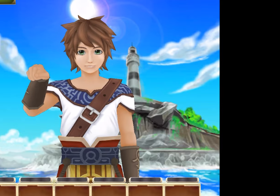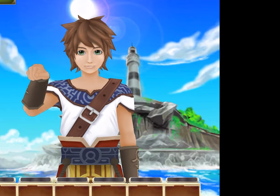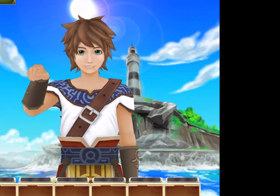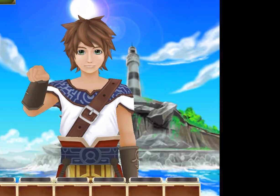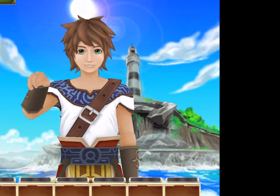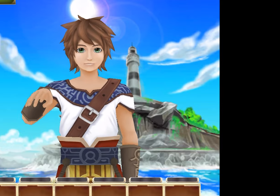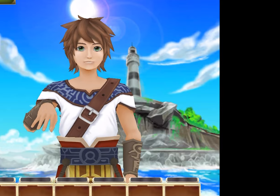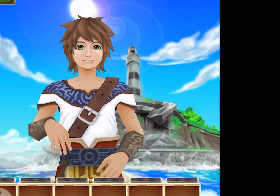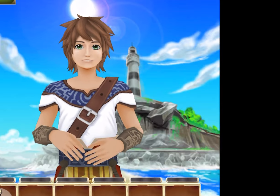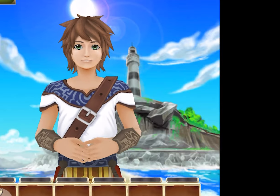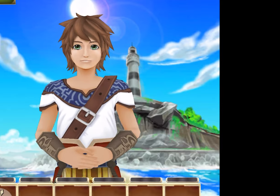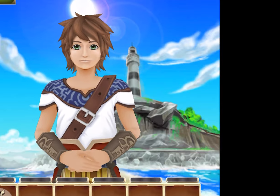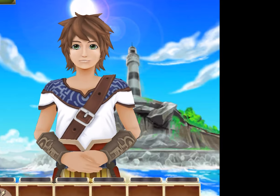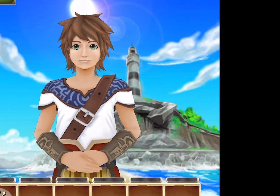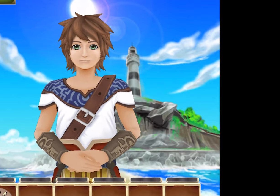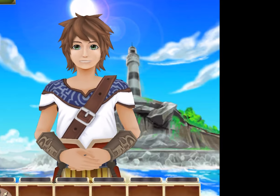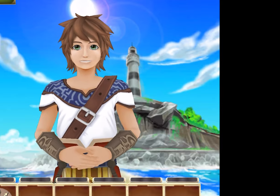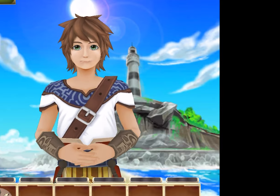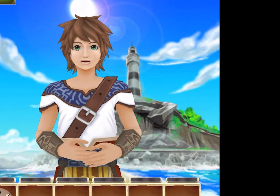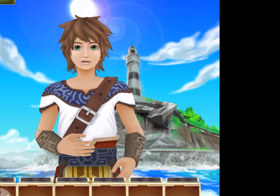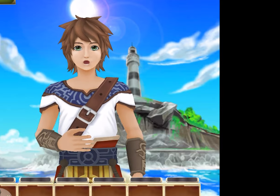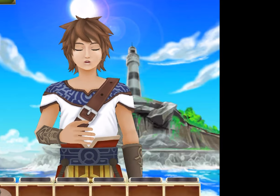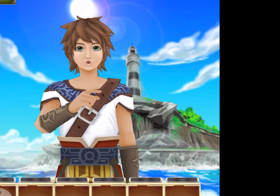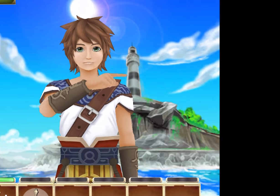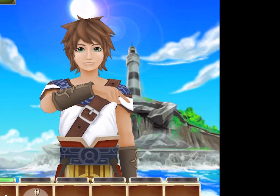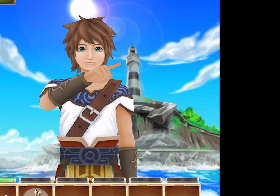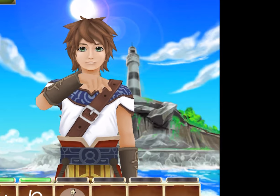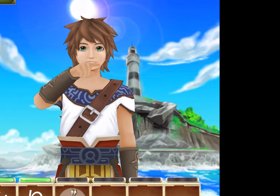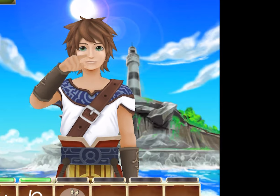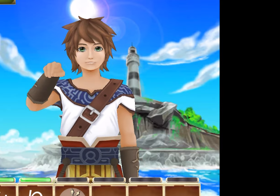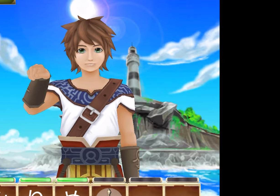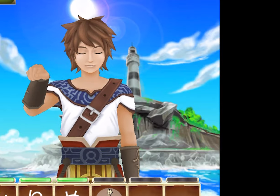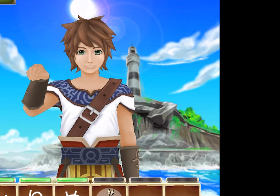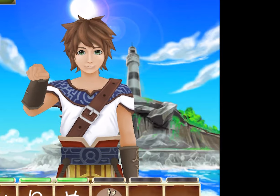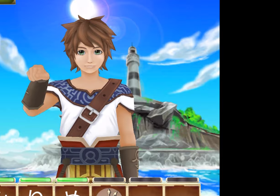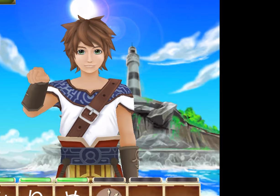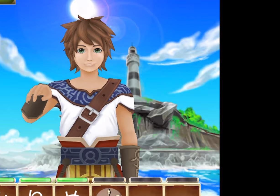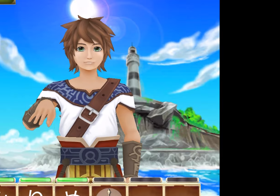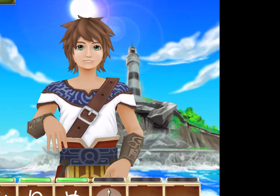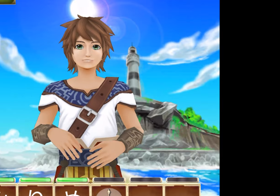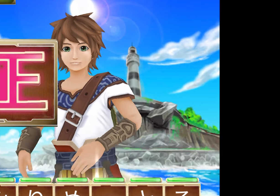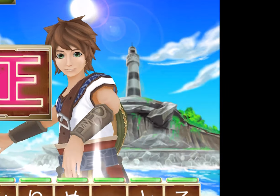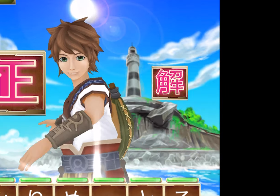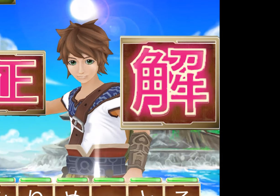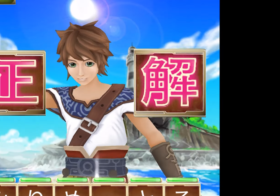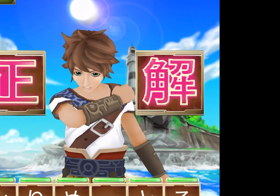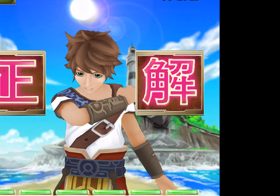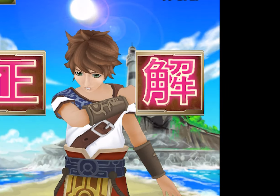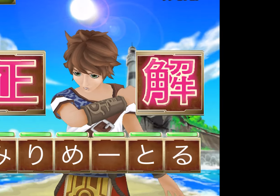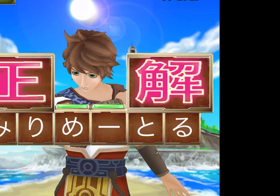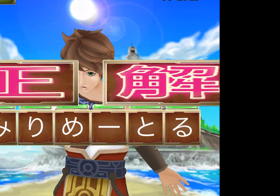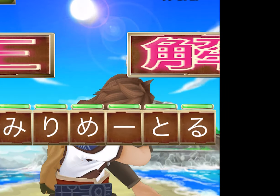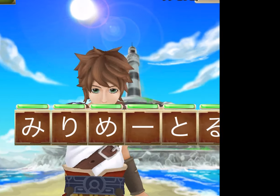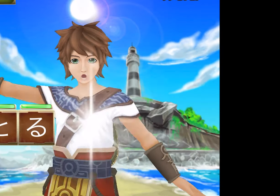また同じセンチメンタルミリメンタルおおおおおおおおおおすごいこれいいものですね